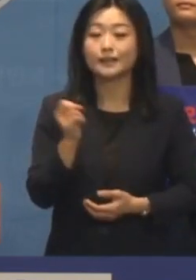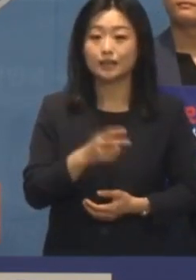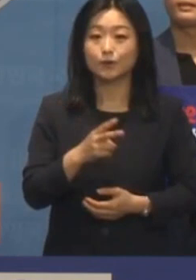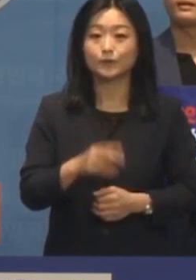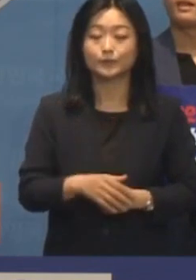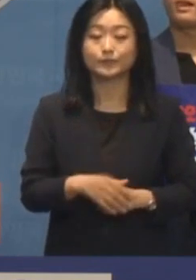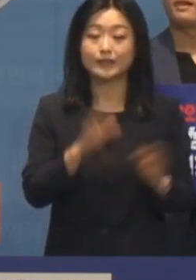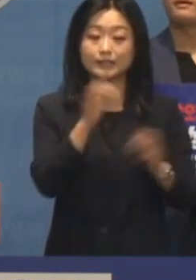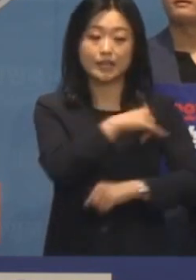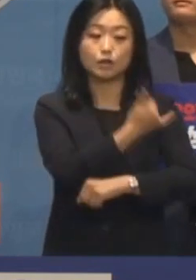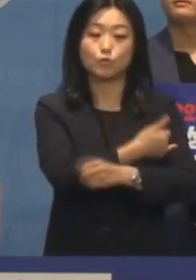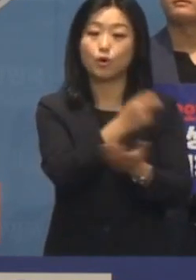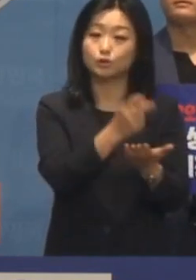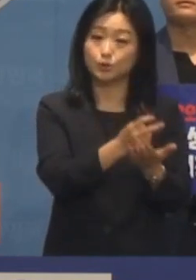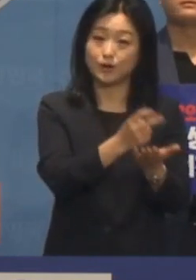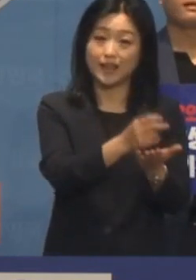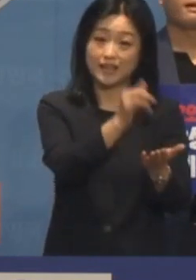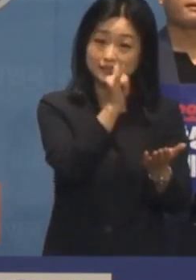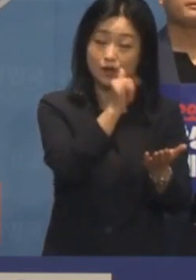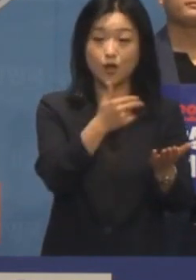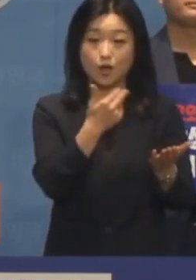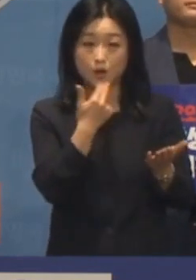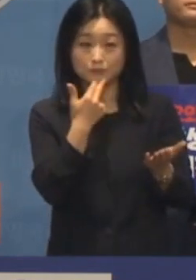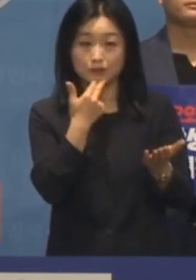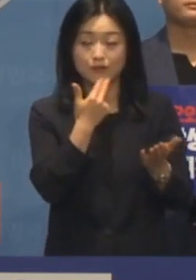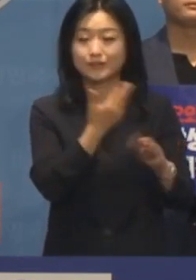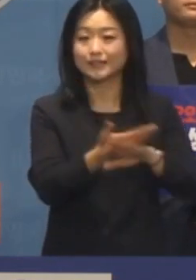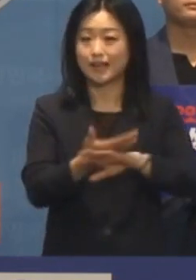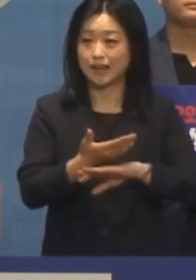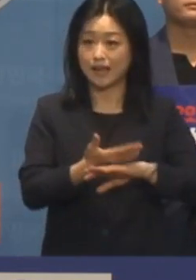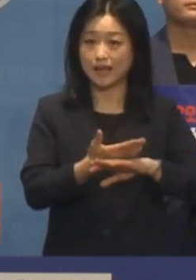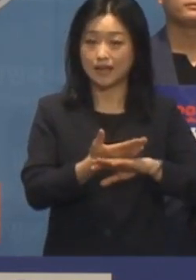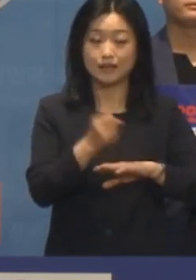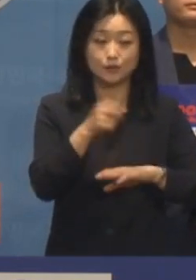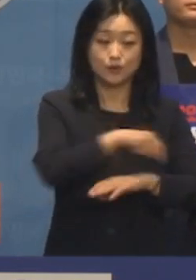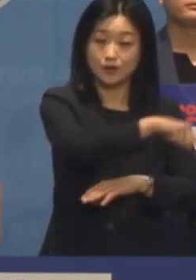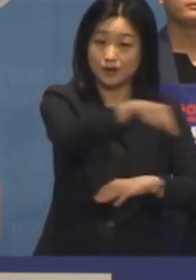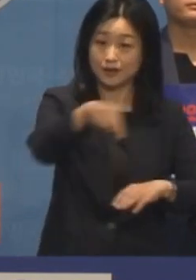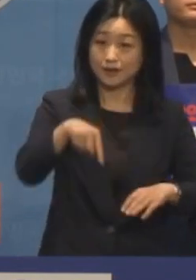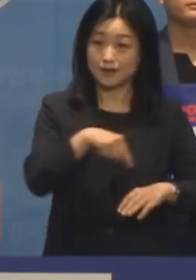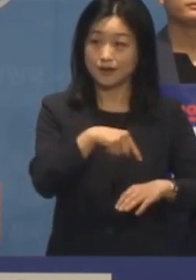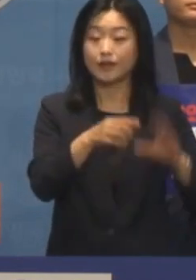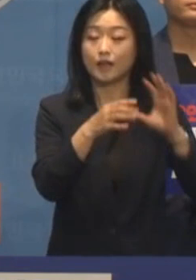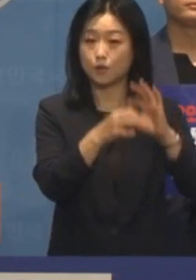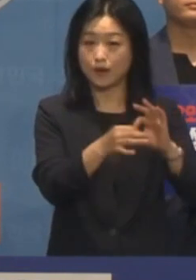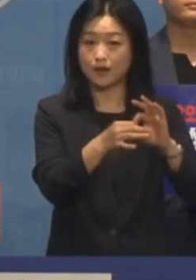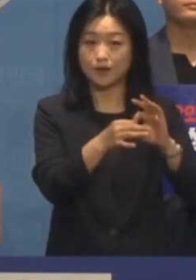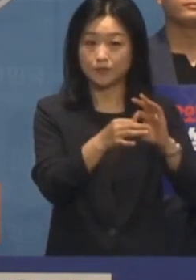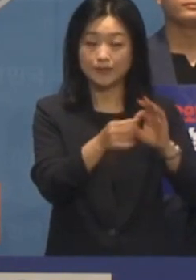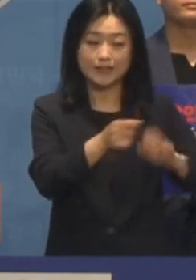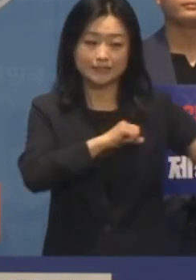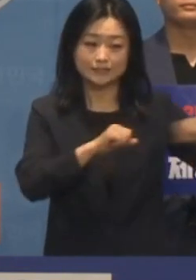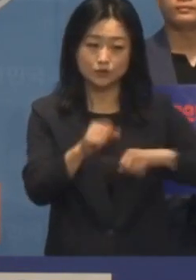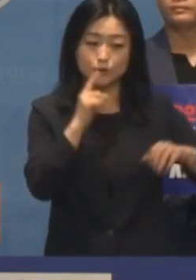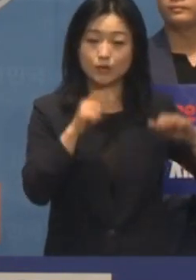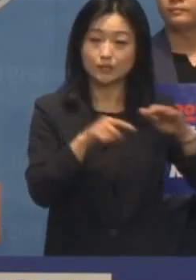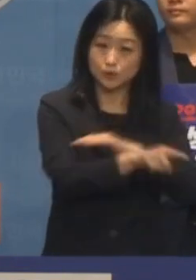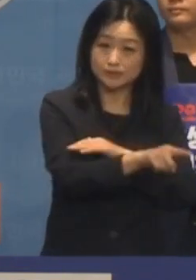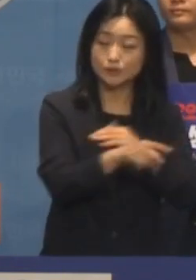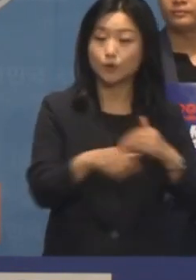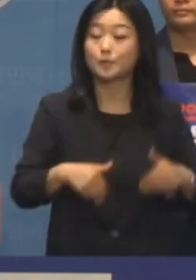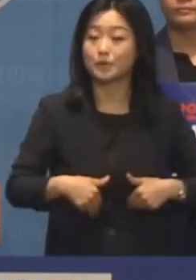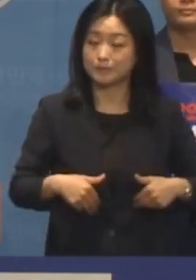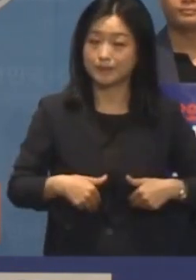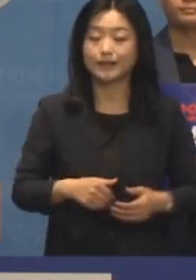기존의 학생 인권 조례가 있는 곳과 없는 곳이 있고 학생 인권의 사각지대에 있는 학생들에 대한 적극적인 조치가 있어야 한다고